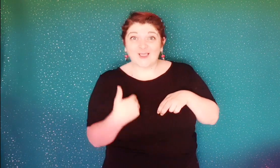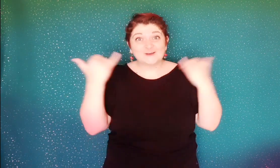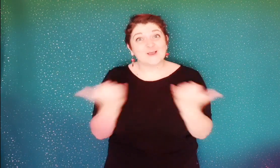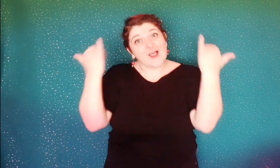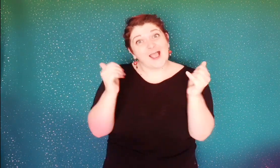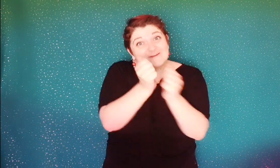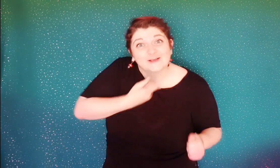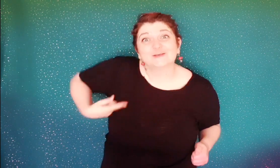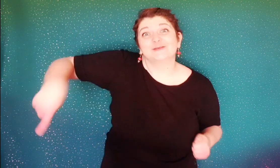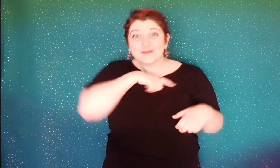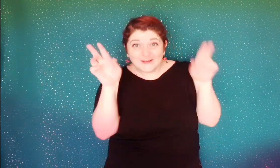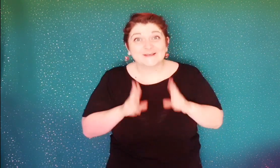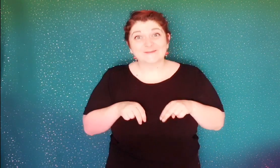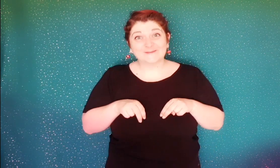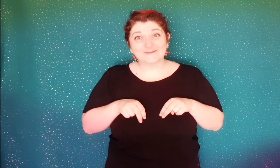Tu viens jouer avec nous? Dit Pompon.